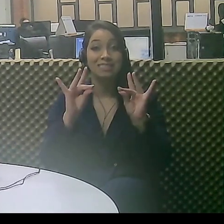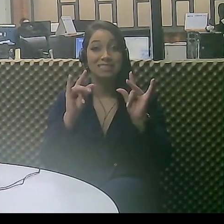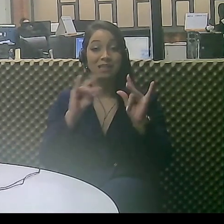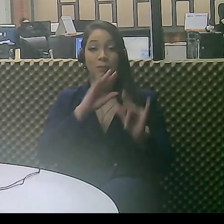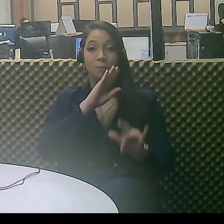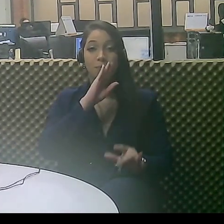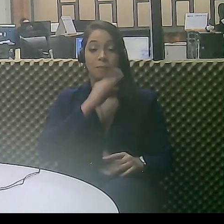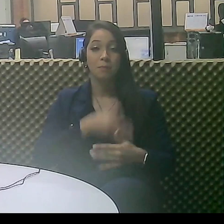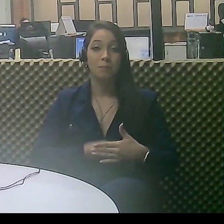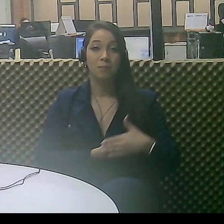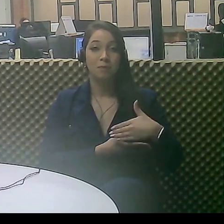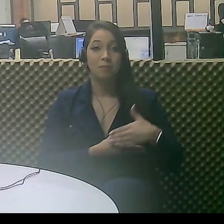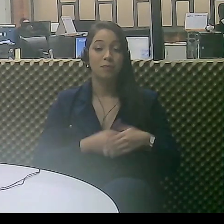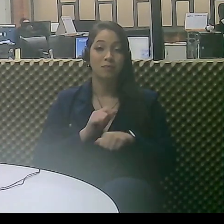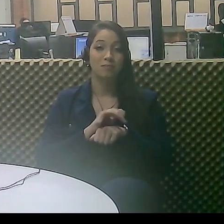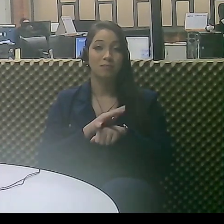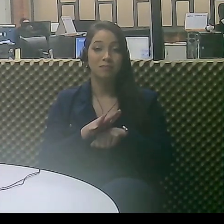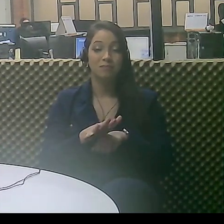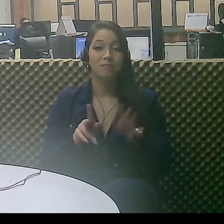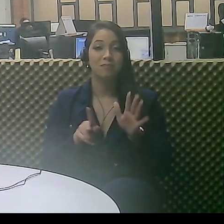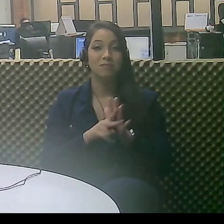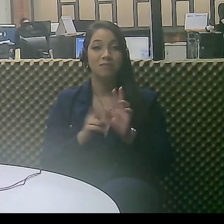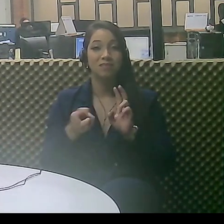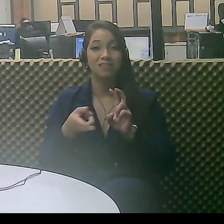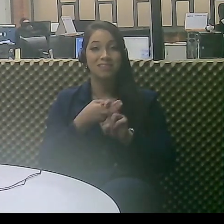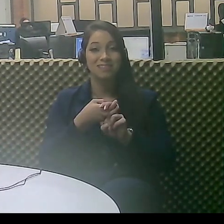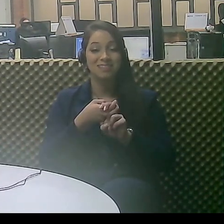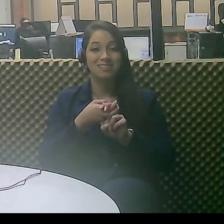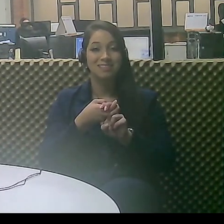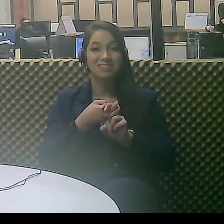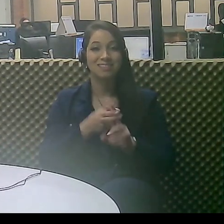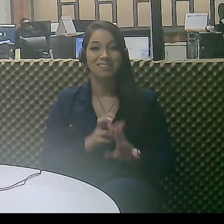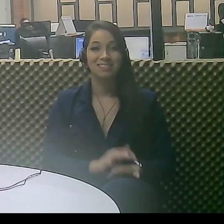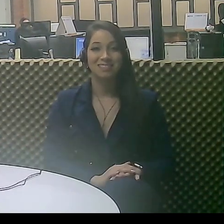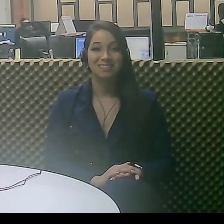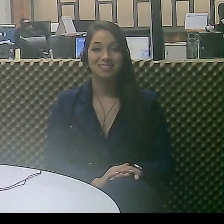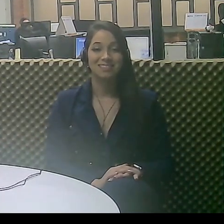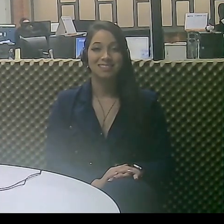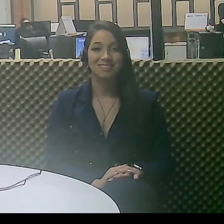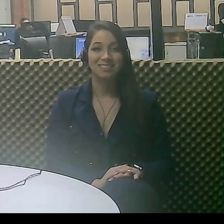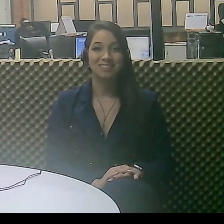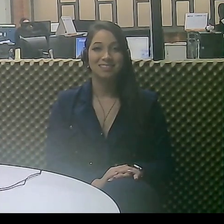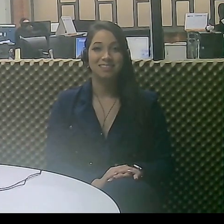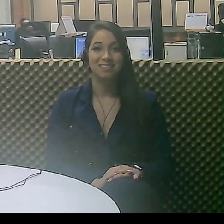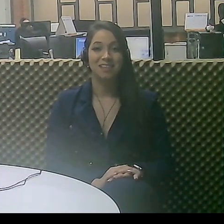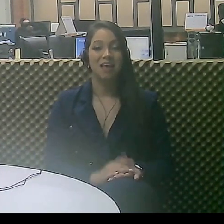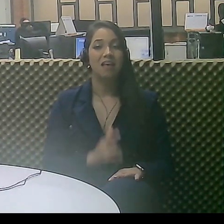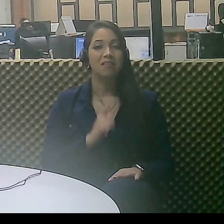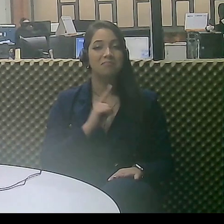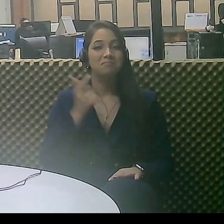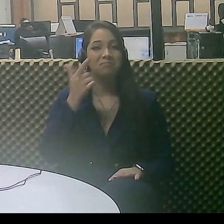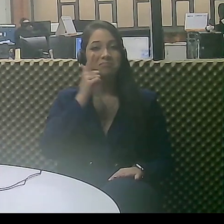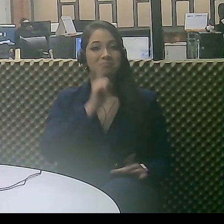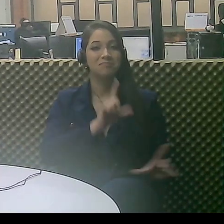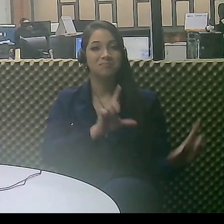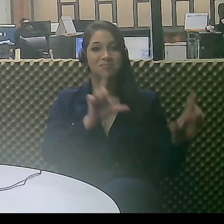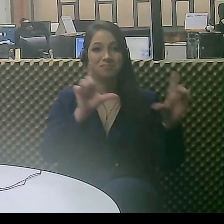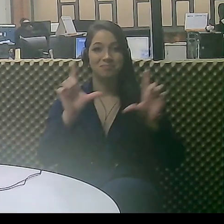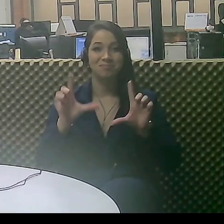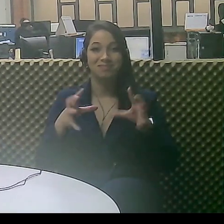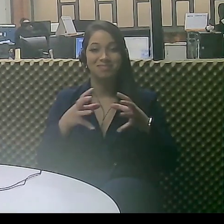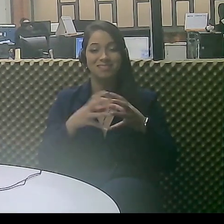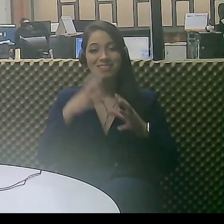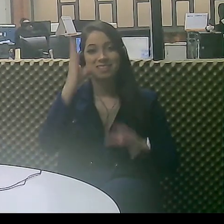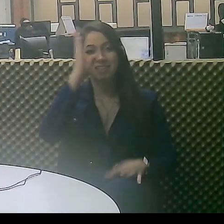mãe para filho no âmbito do sistema único de saúde SUS para conceder o certificado a comissão